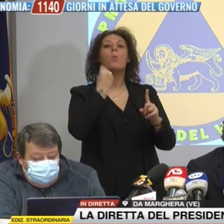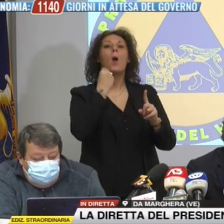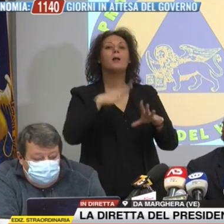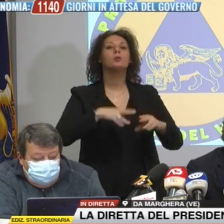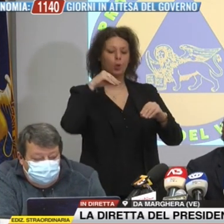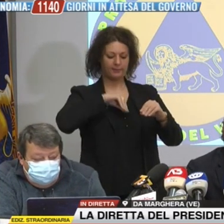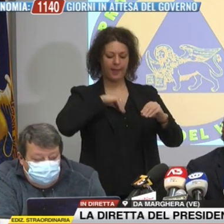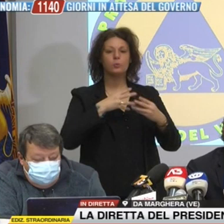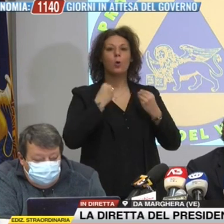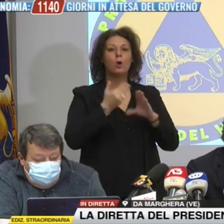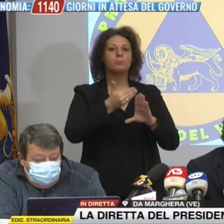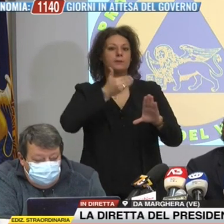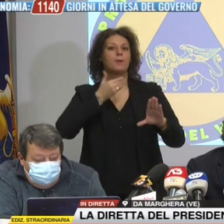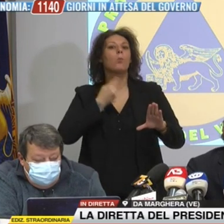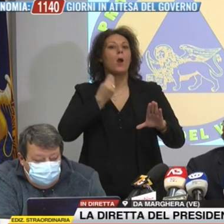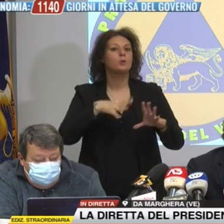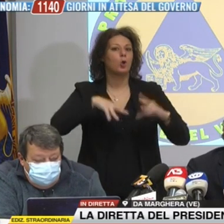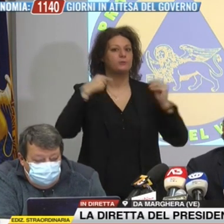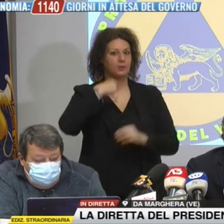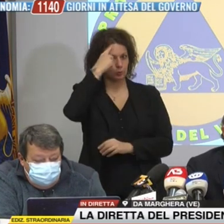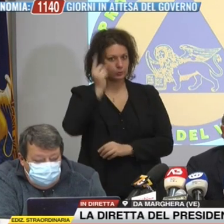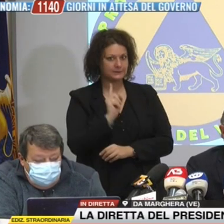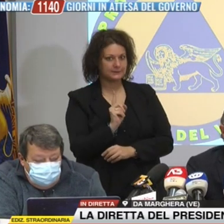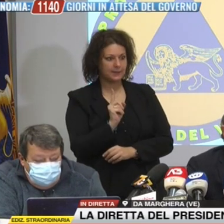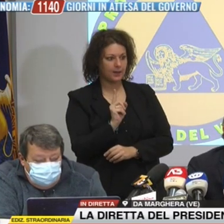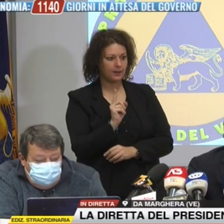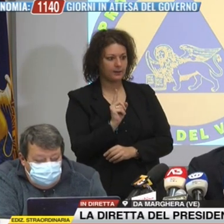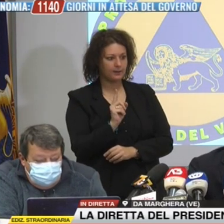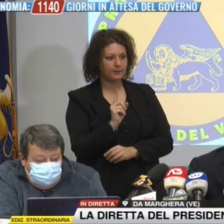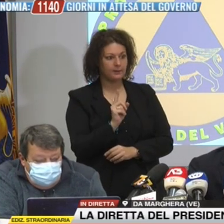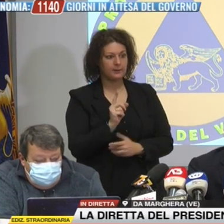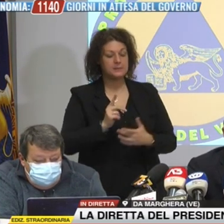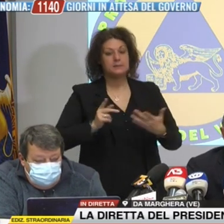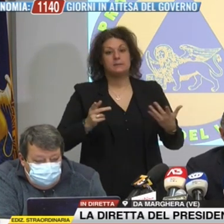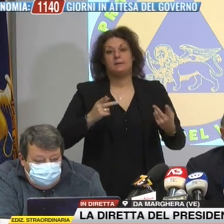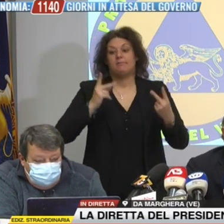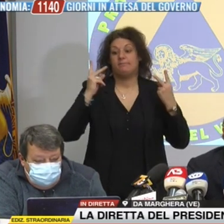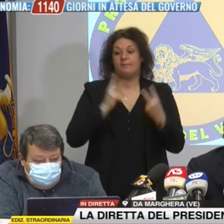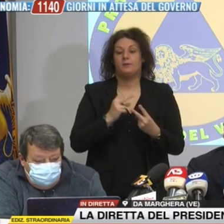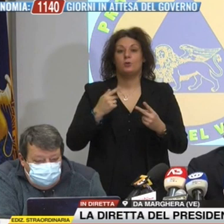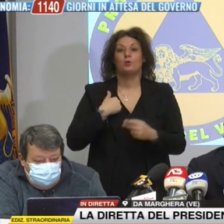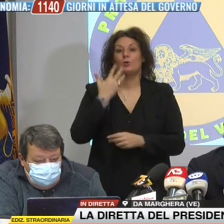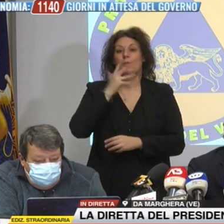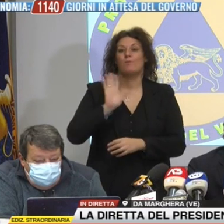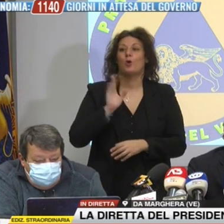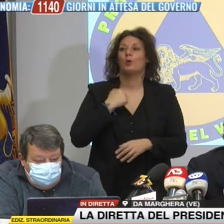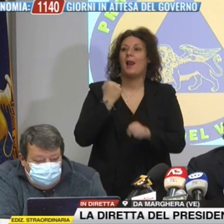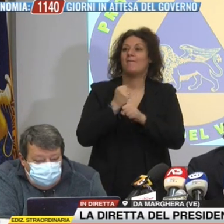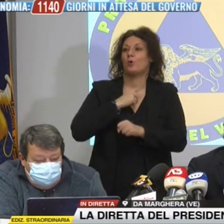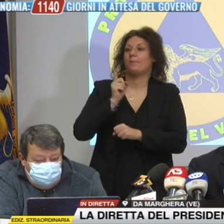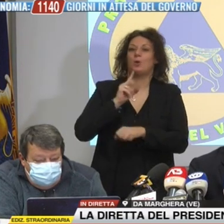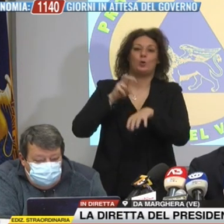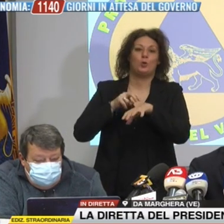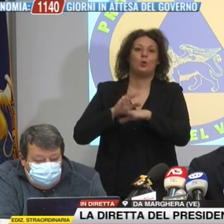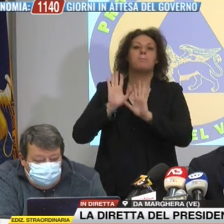ad essere contagiosa. Quindi adesso non voglio fare mestieri che non sono miei, però da un punto di